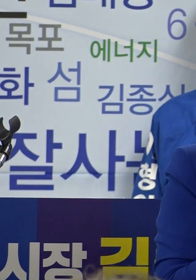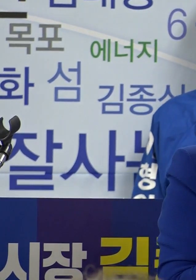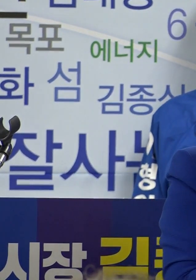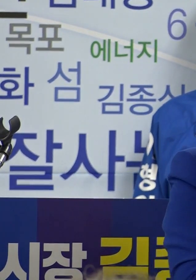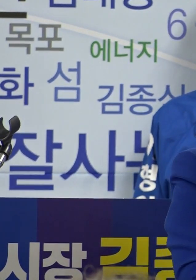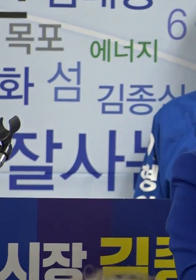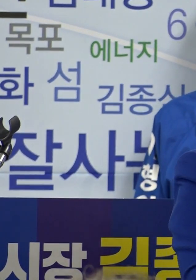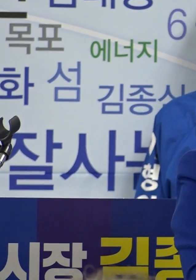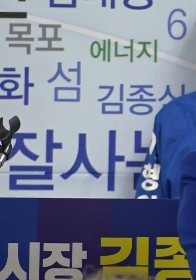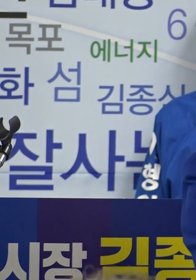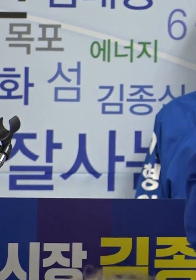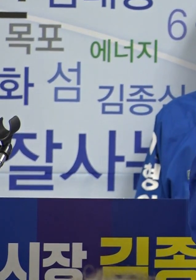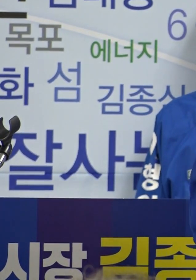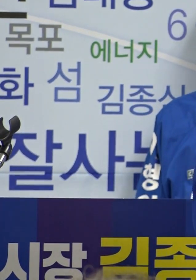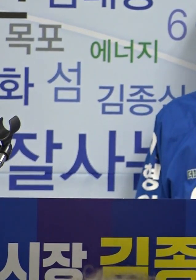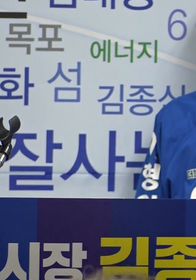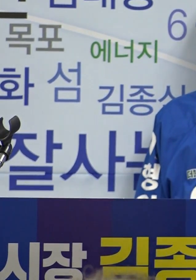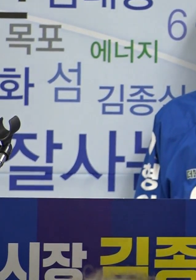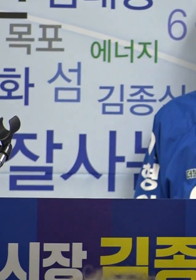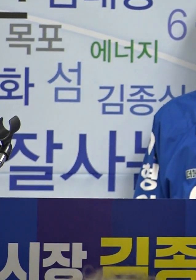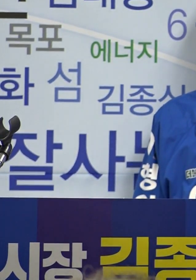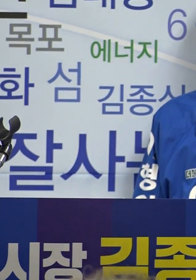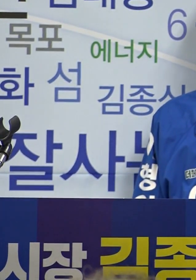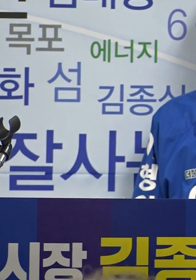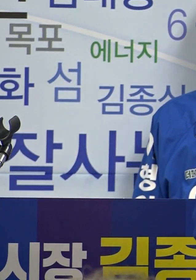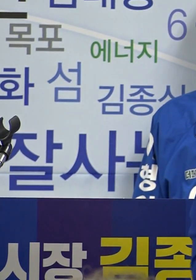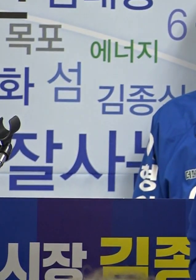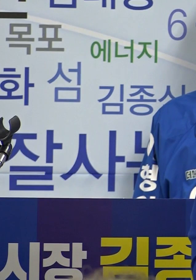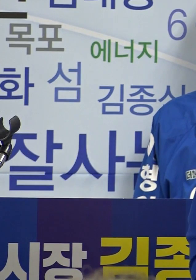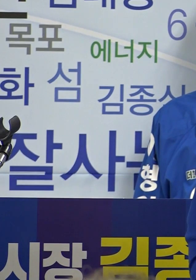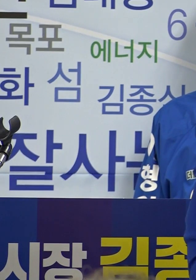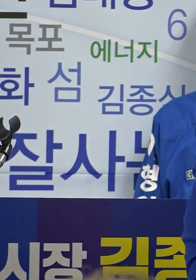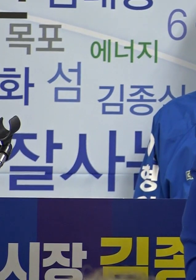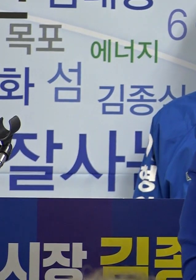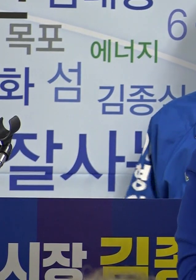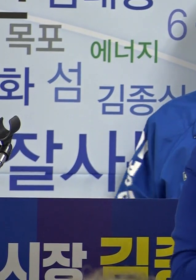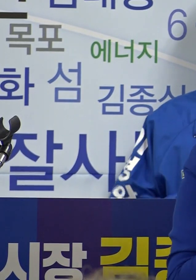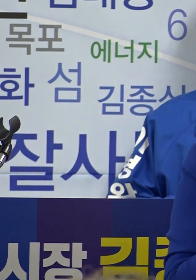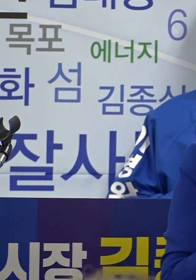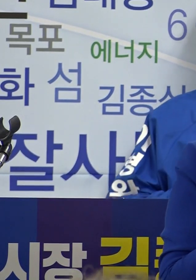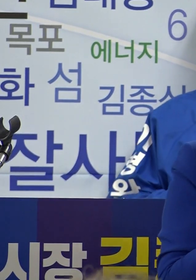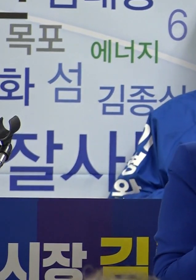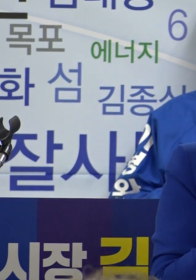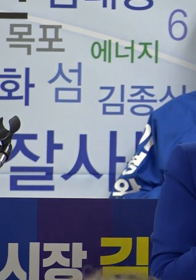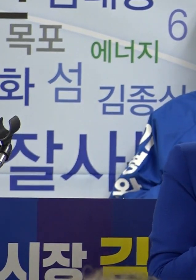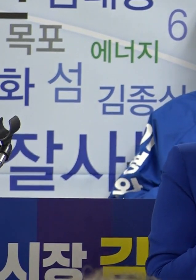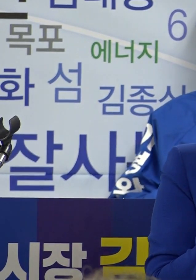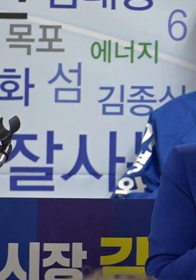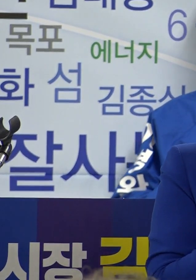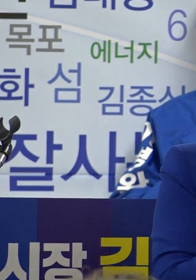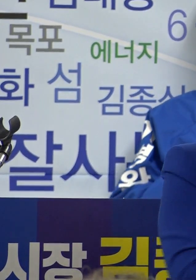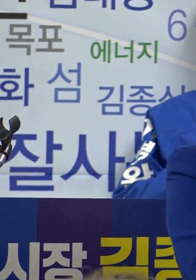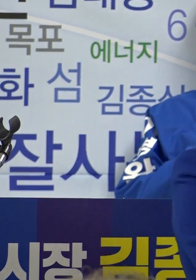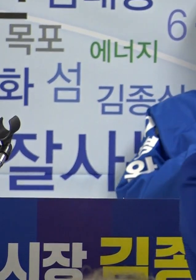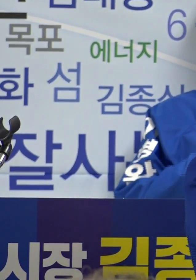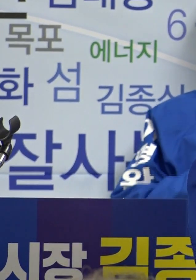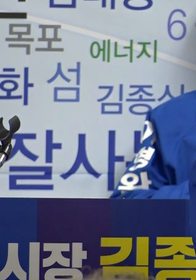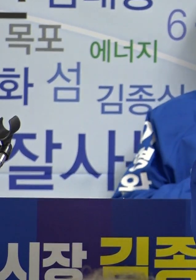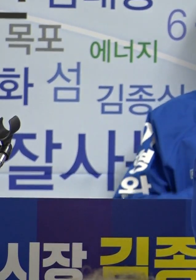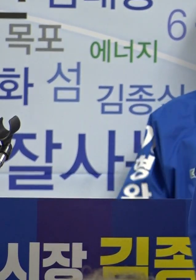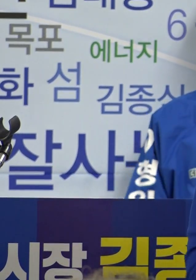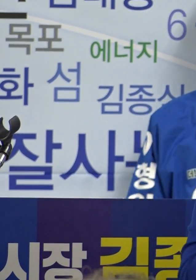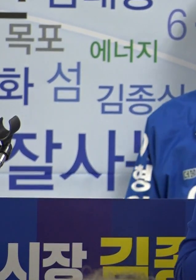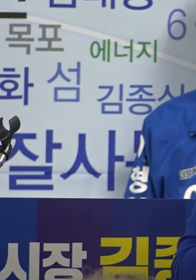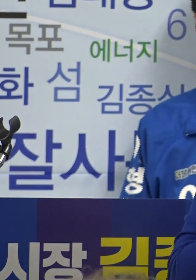찍고 우리는 모두 나는 다를 찍으면 다 찍게 됩니다. 그래서 이번에 목포에서